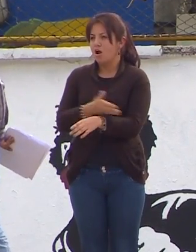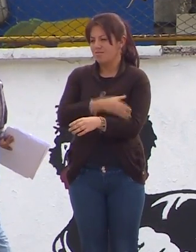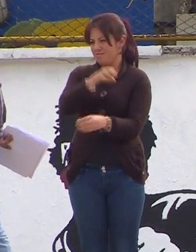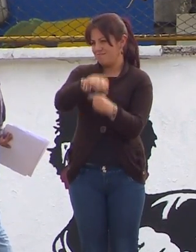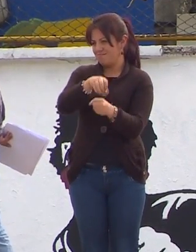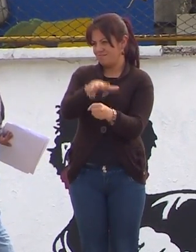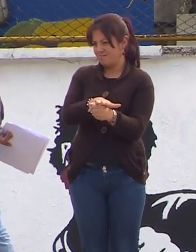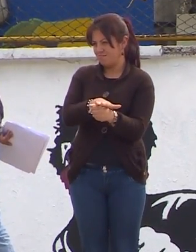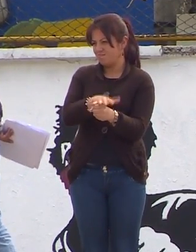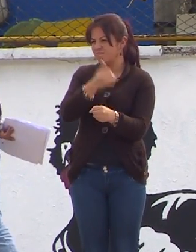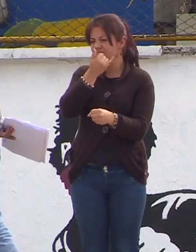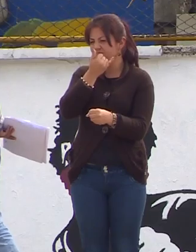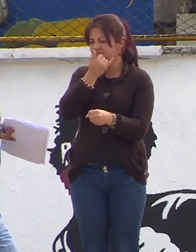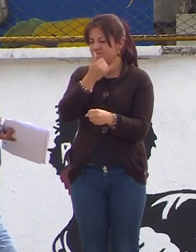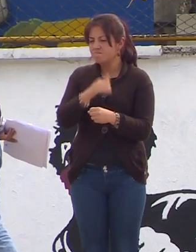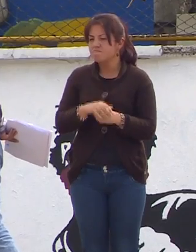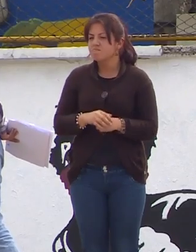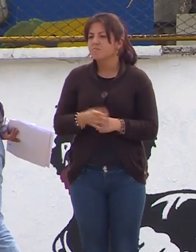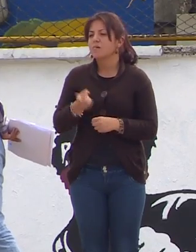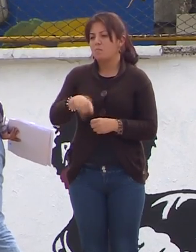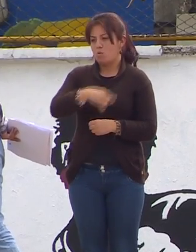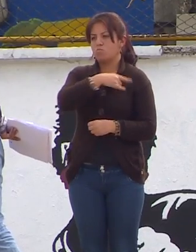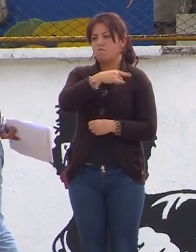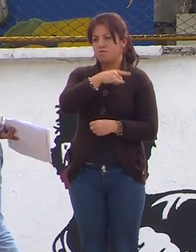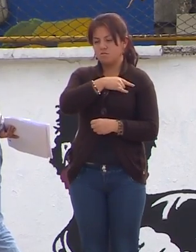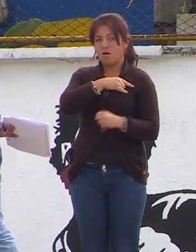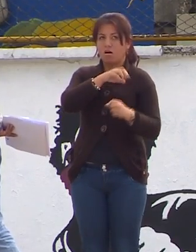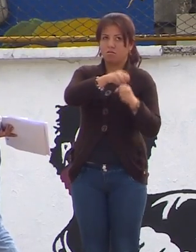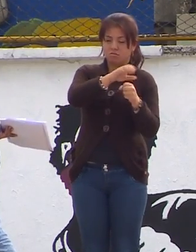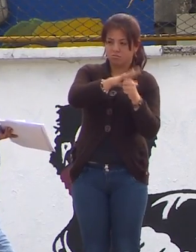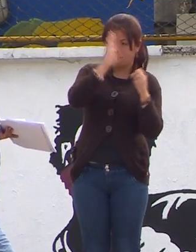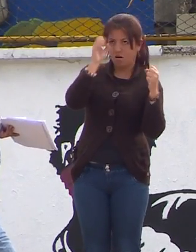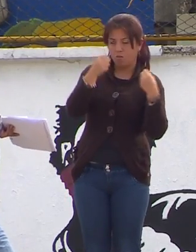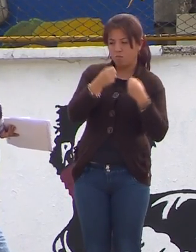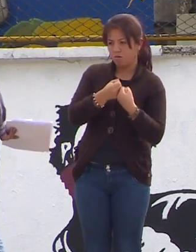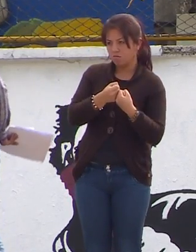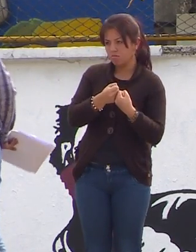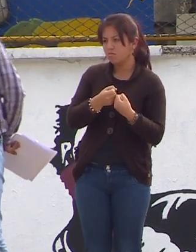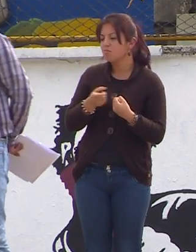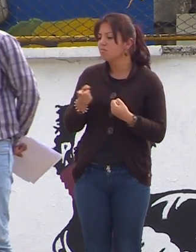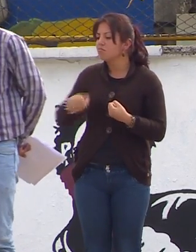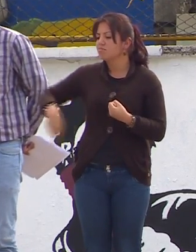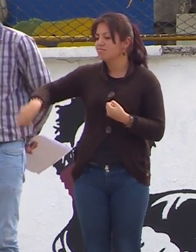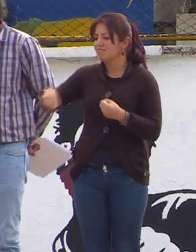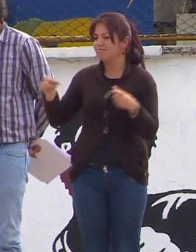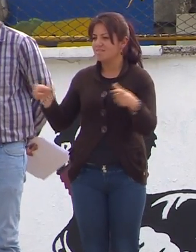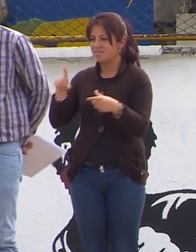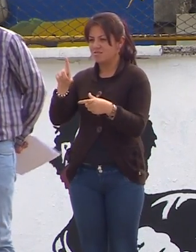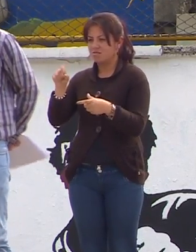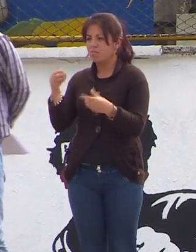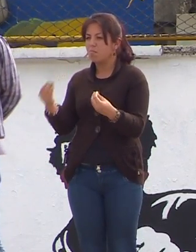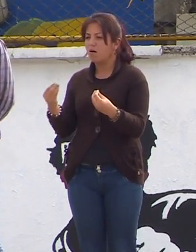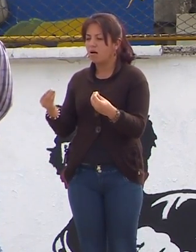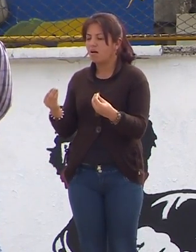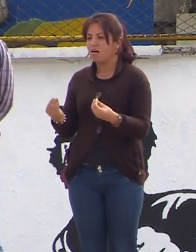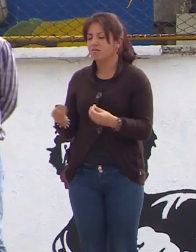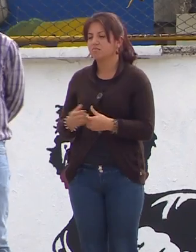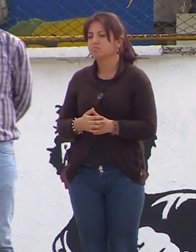distrito y a la universidad, la posibilidad de